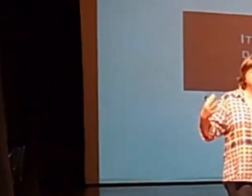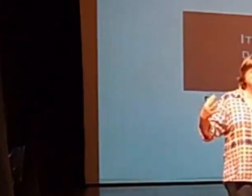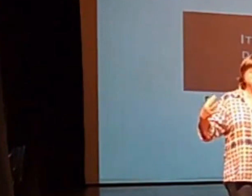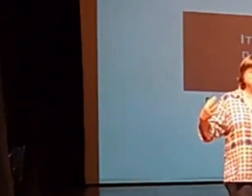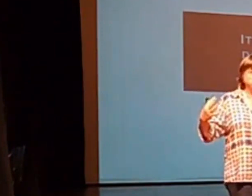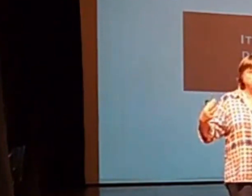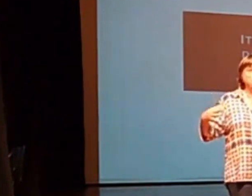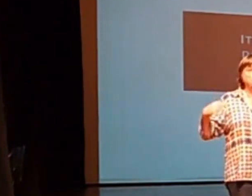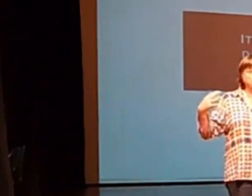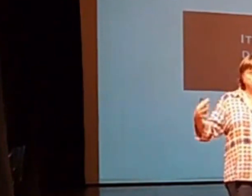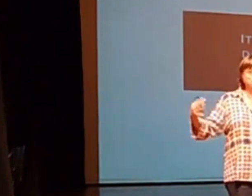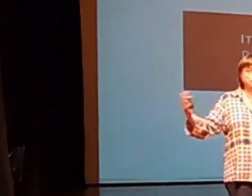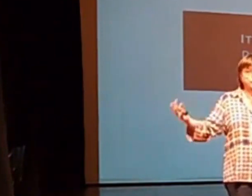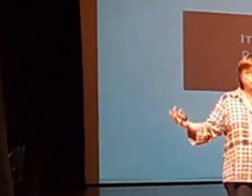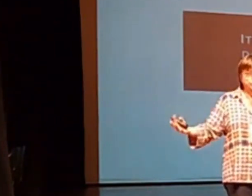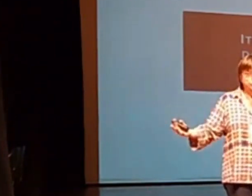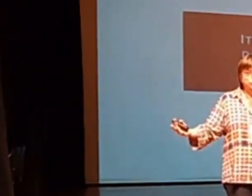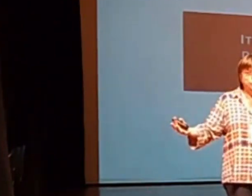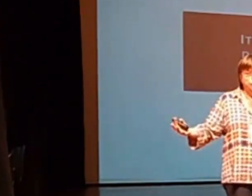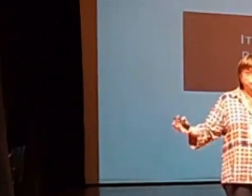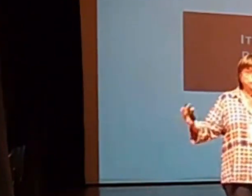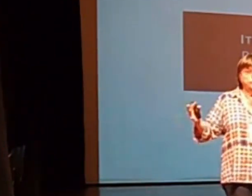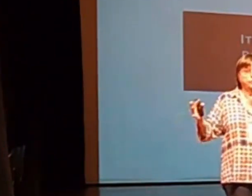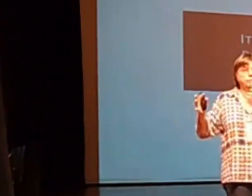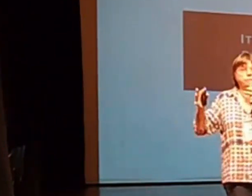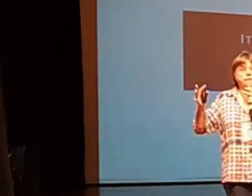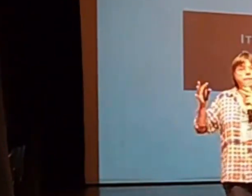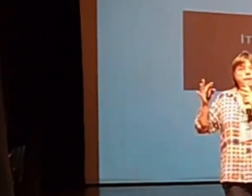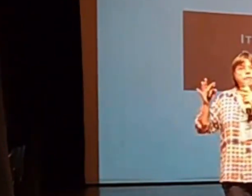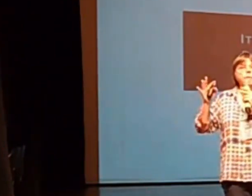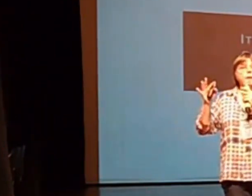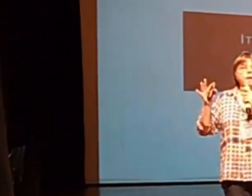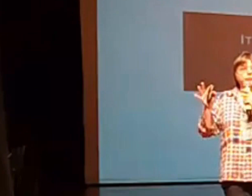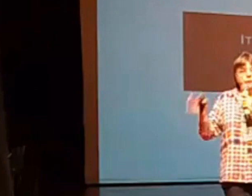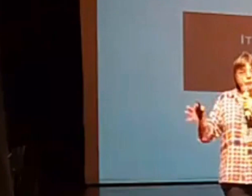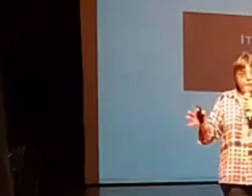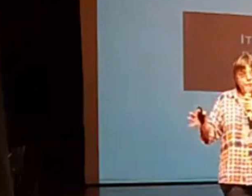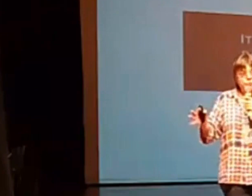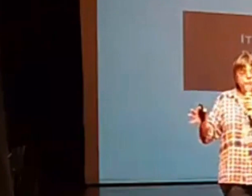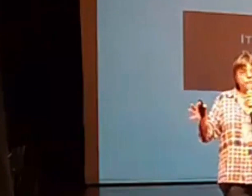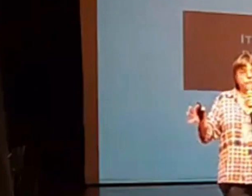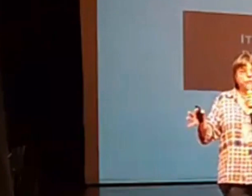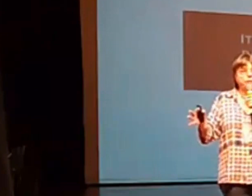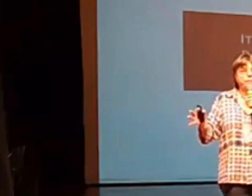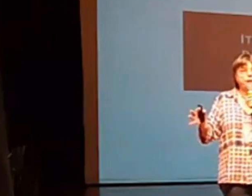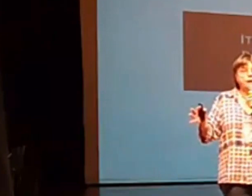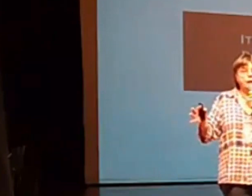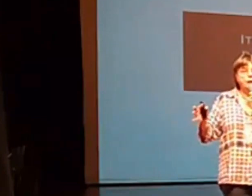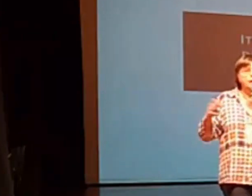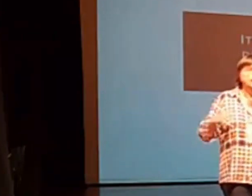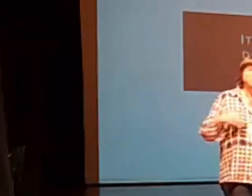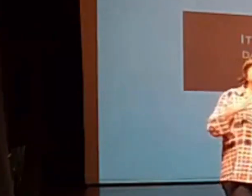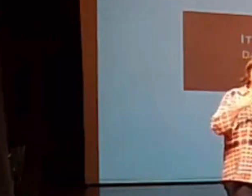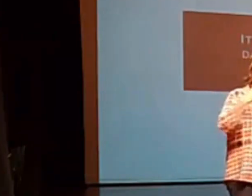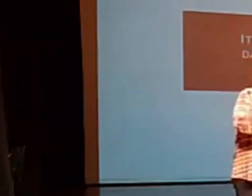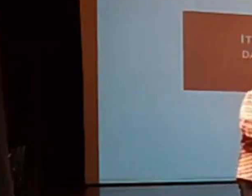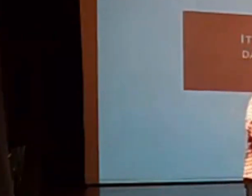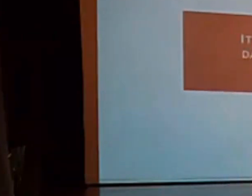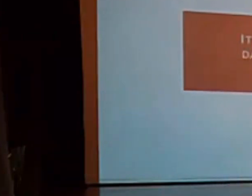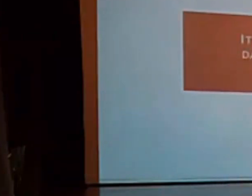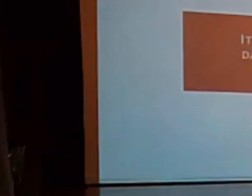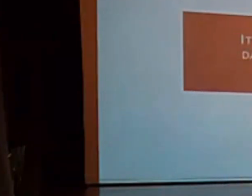disponíveis dentro do SUS sobre o tratamento de escoliose. Então, nós temos um trabalho estatístico de forma paralela e